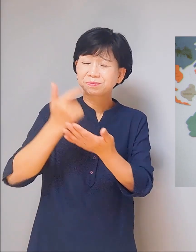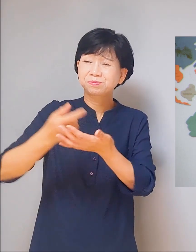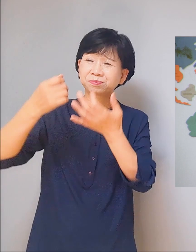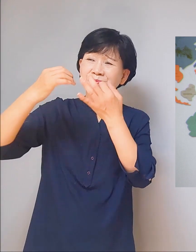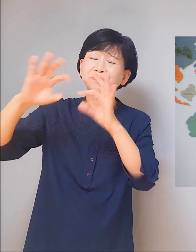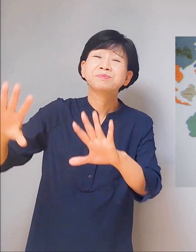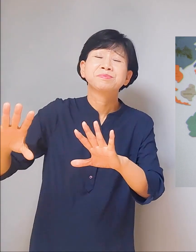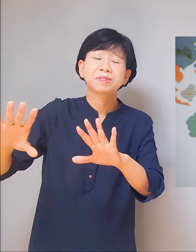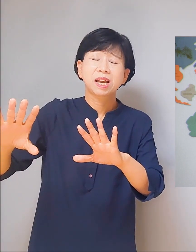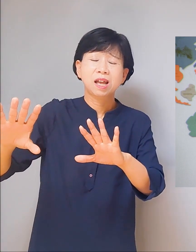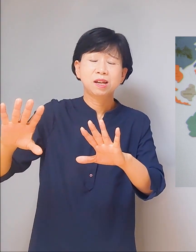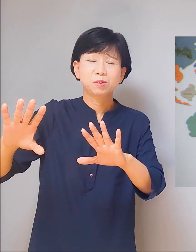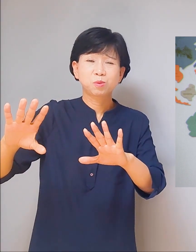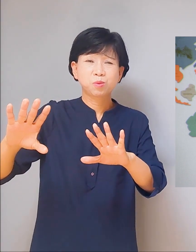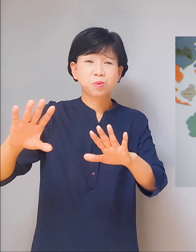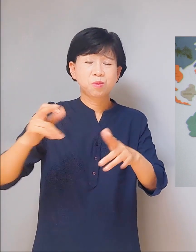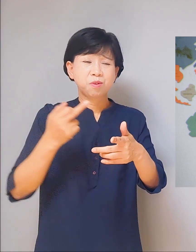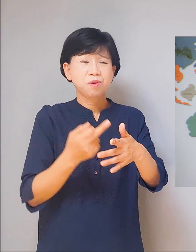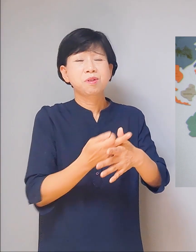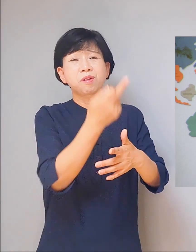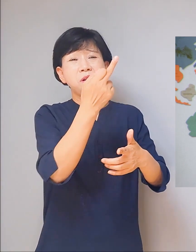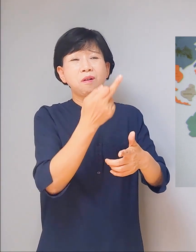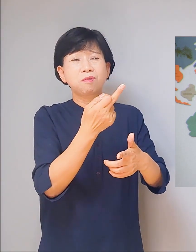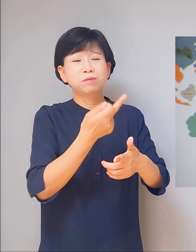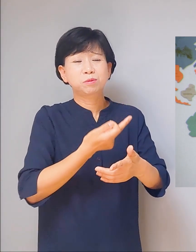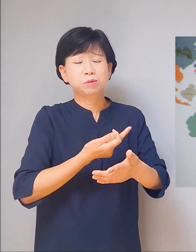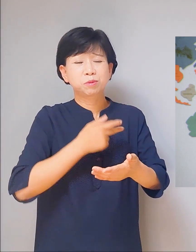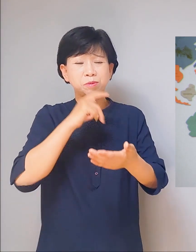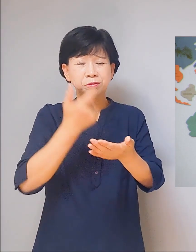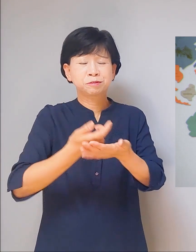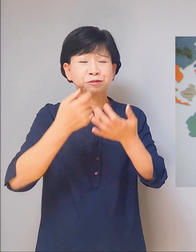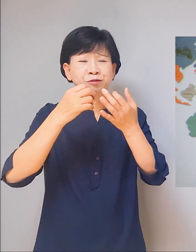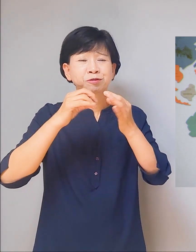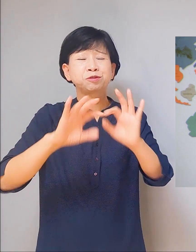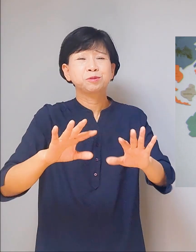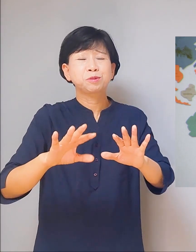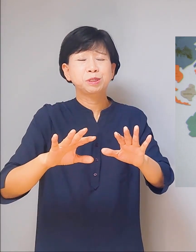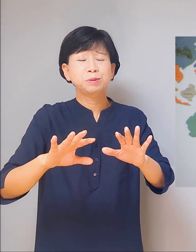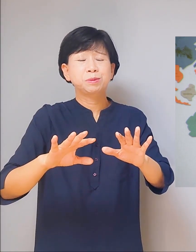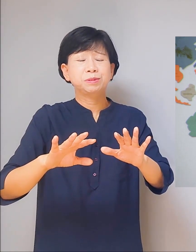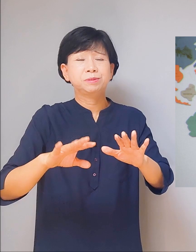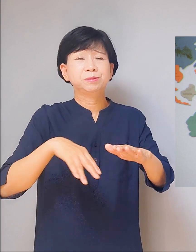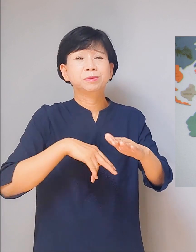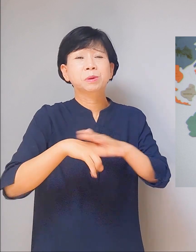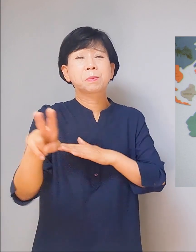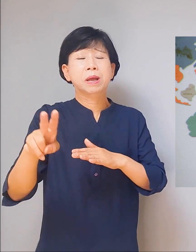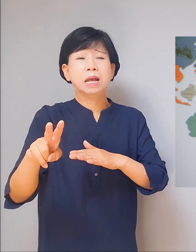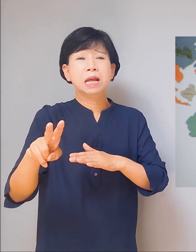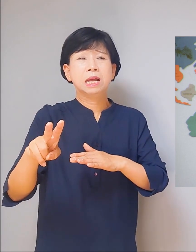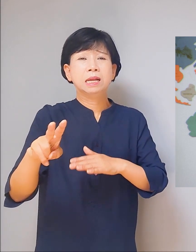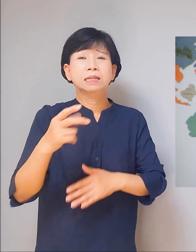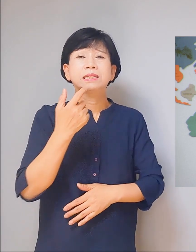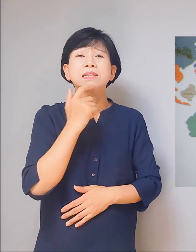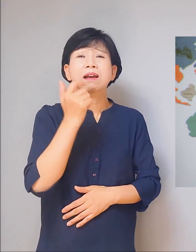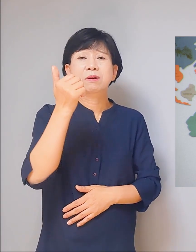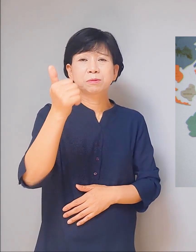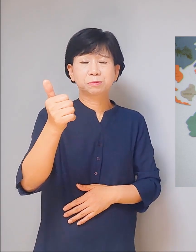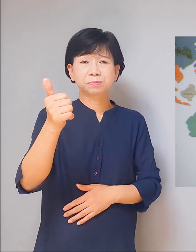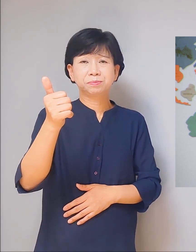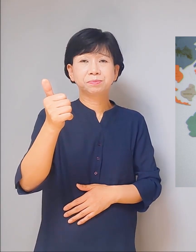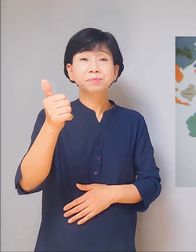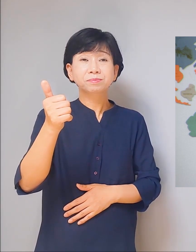축복을 탈취하여 도망자 신사가 된 야곱, 그는 여전히 옛사람과 새사람의 갈등이